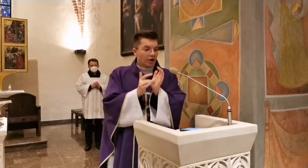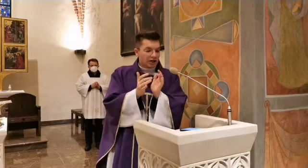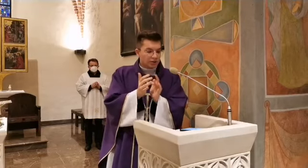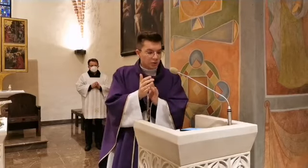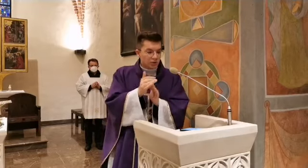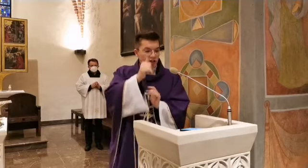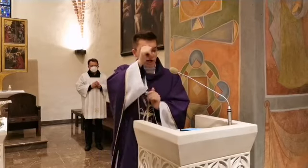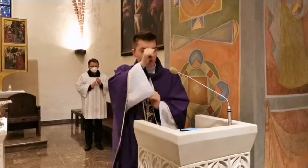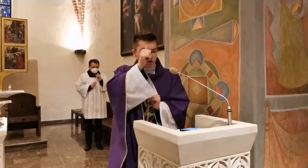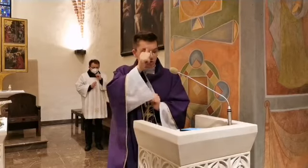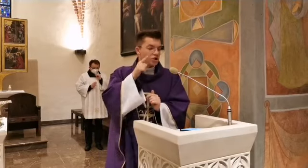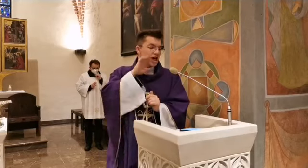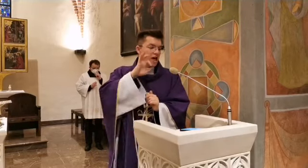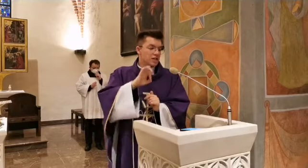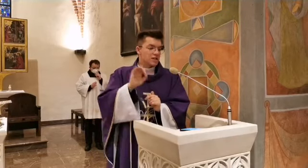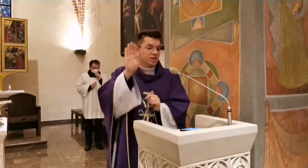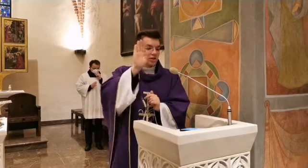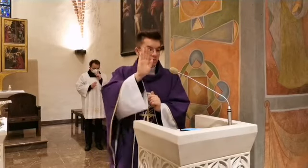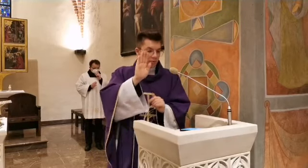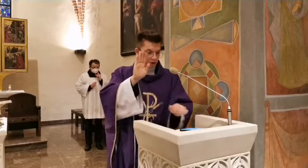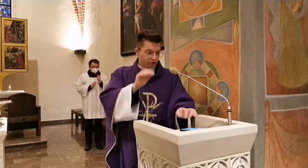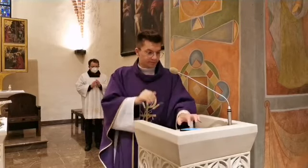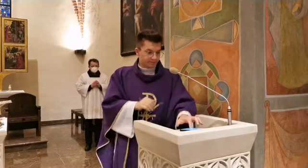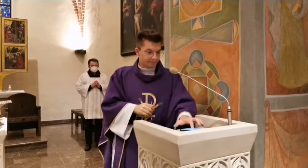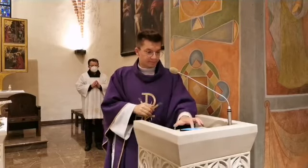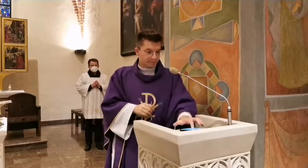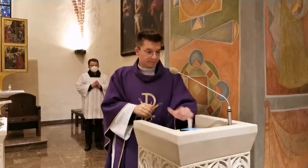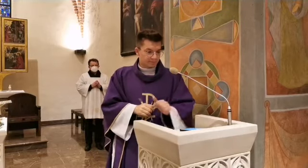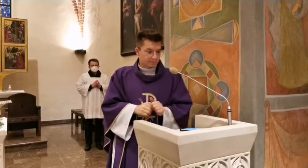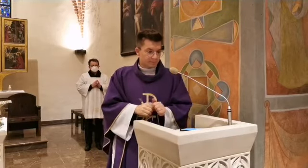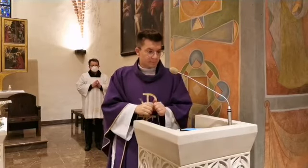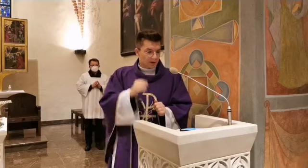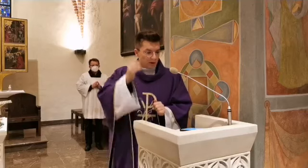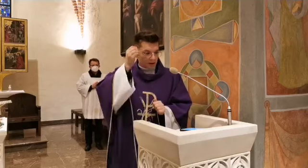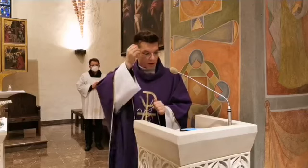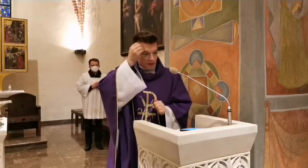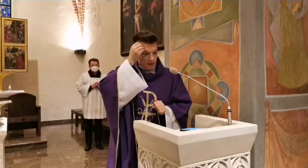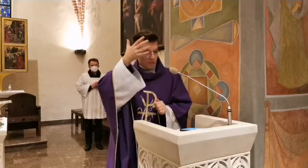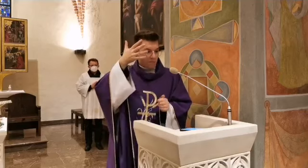o Jezusie Chrystusie, Synu Bożym.